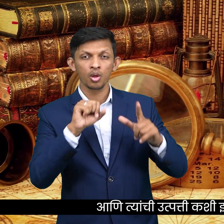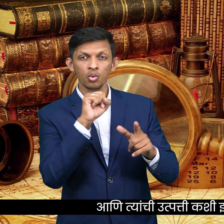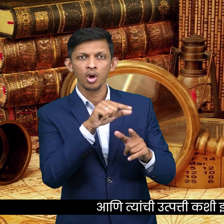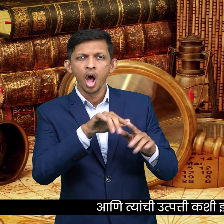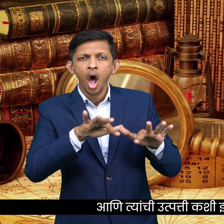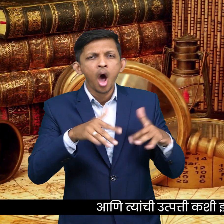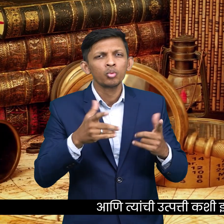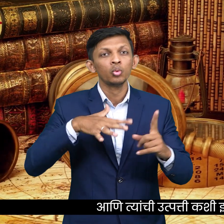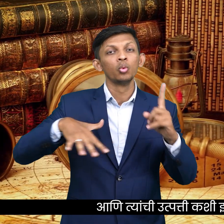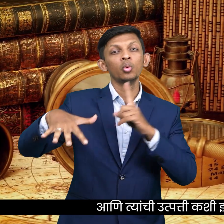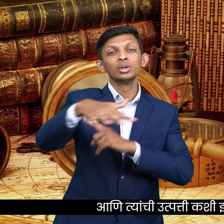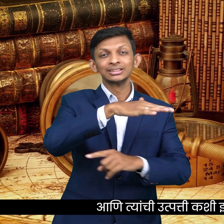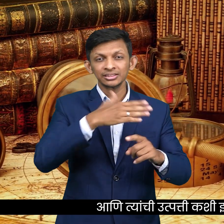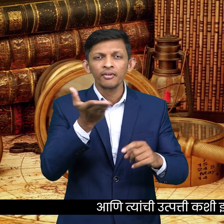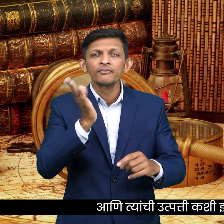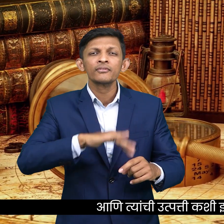आधीच शिकलात.